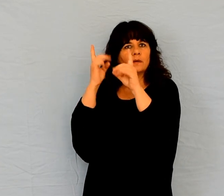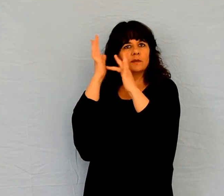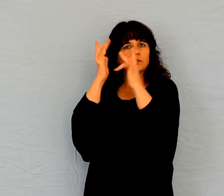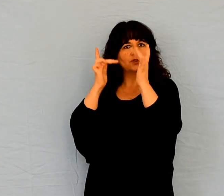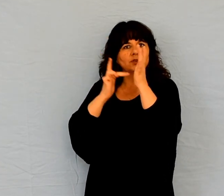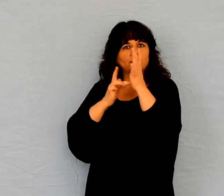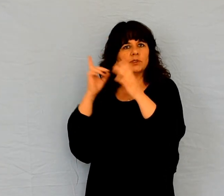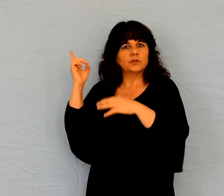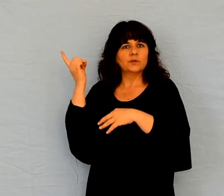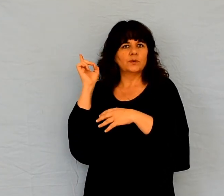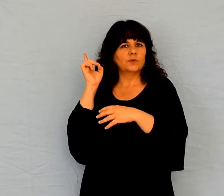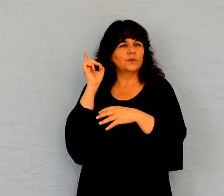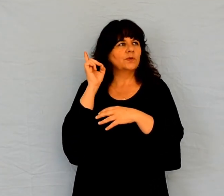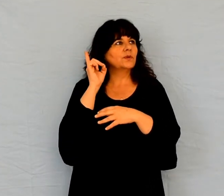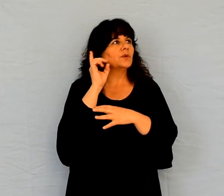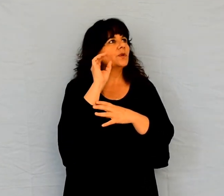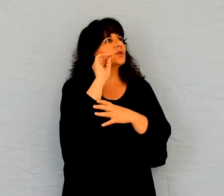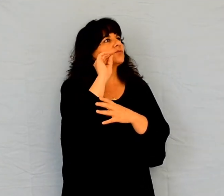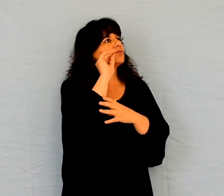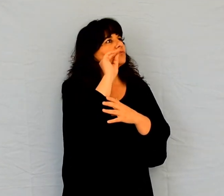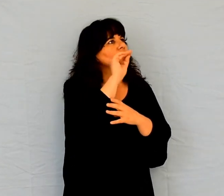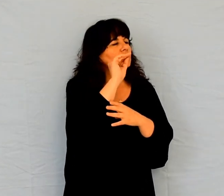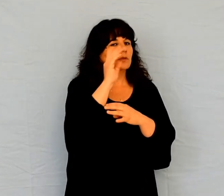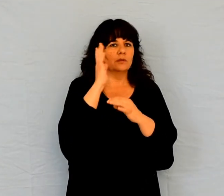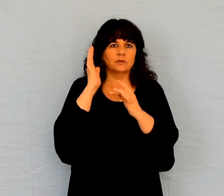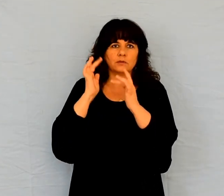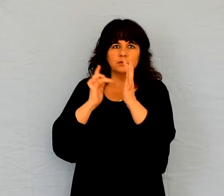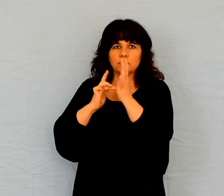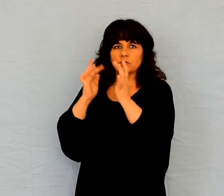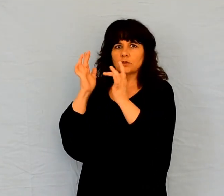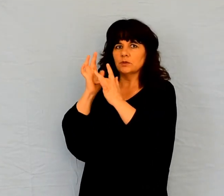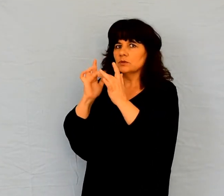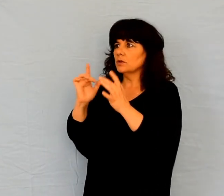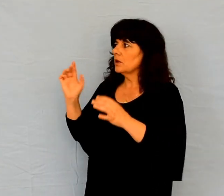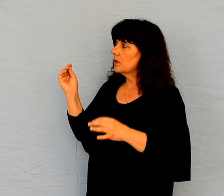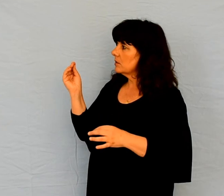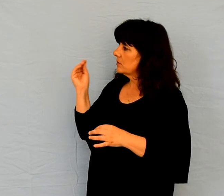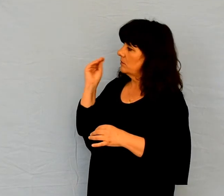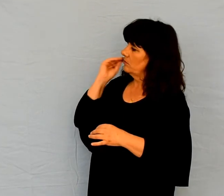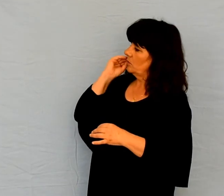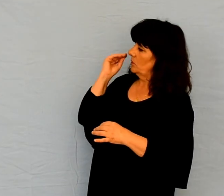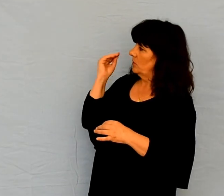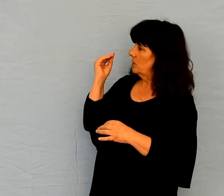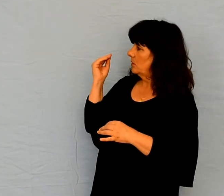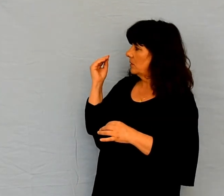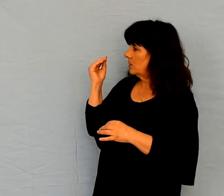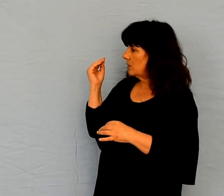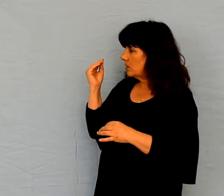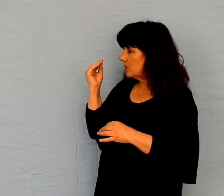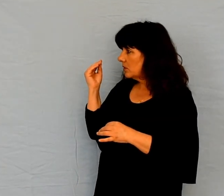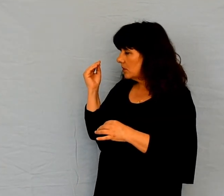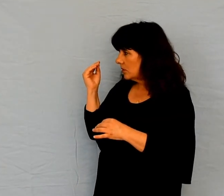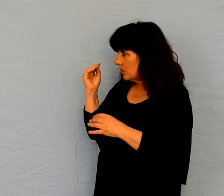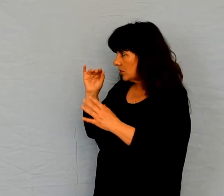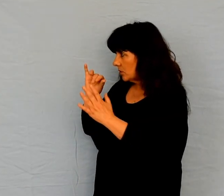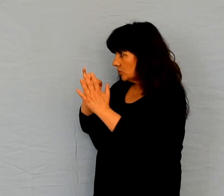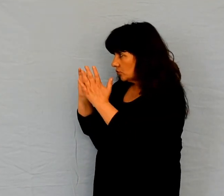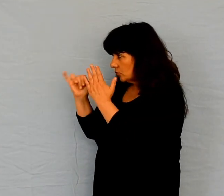lui dit : « Judas, c'est par un baiser que tu livres le Fils de